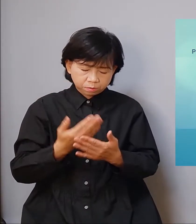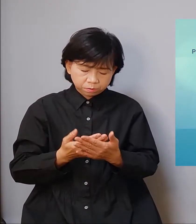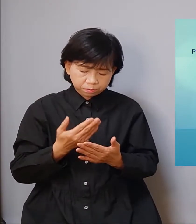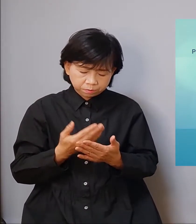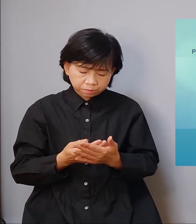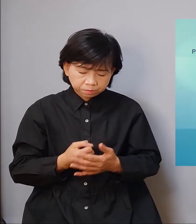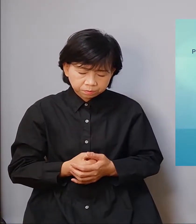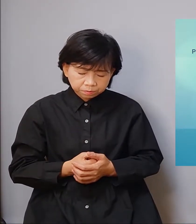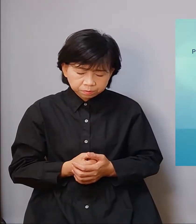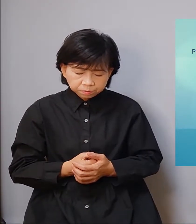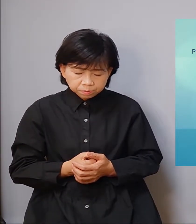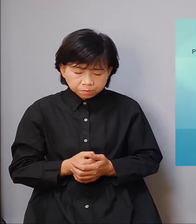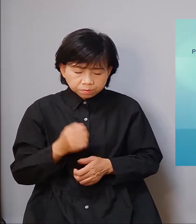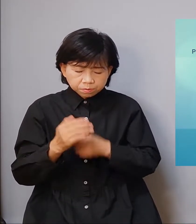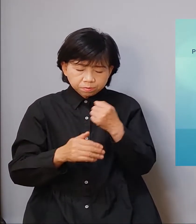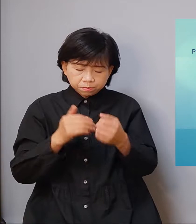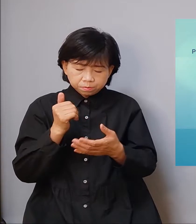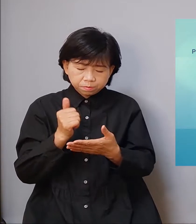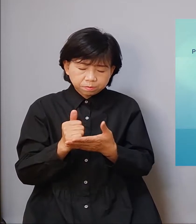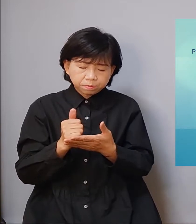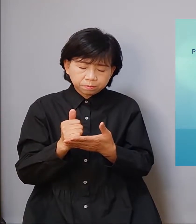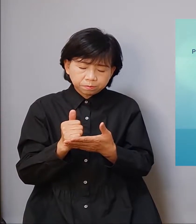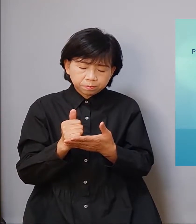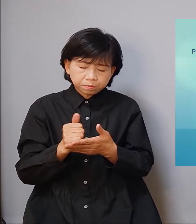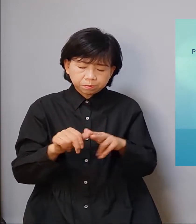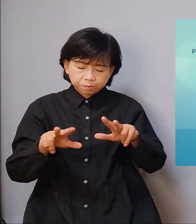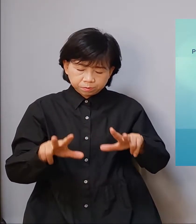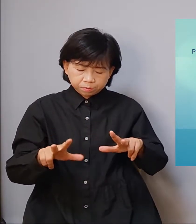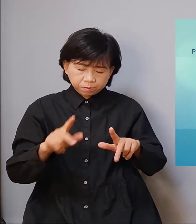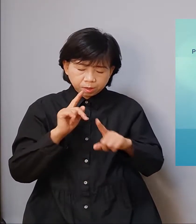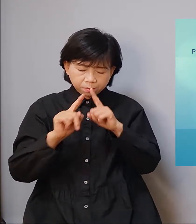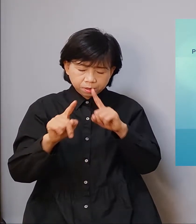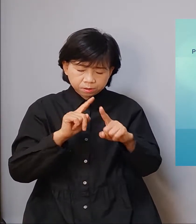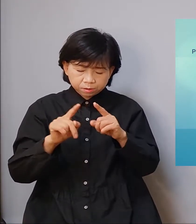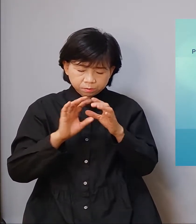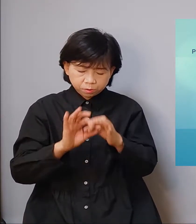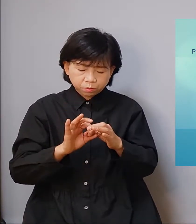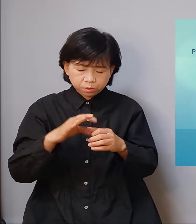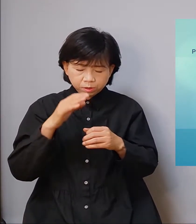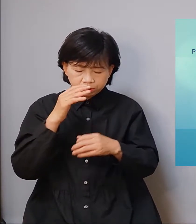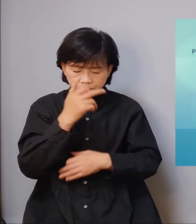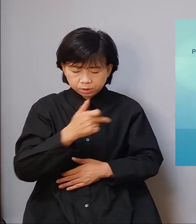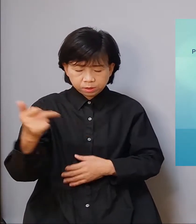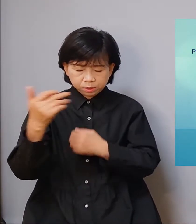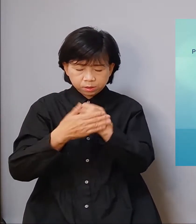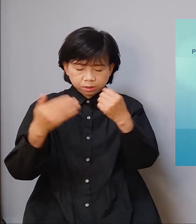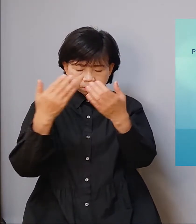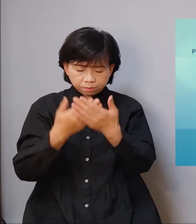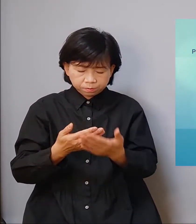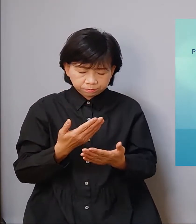하시옵소서. 하나님 또한 이 시간 여전히 말씀을 통하여 큰 은혜 받게